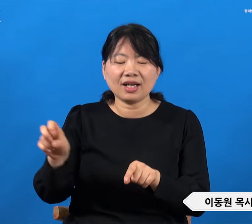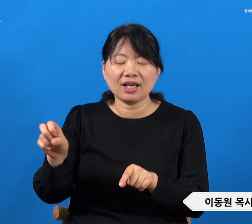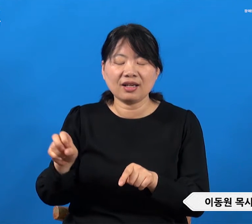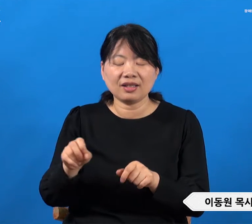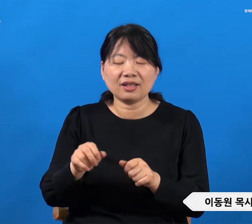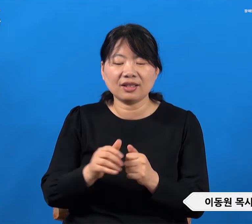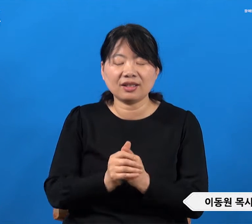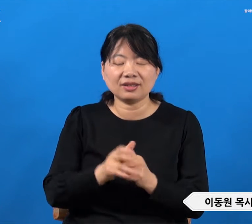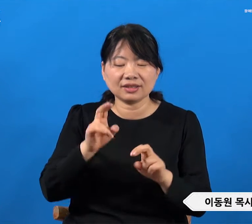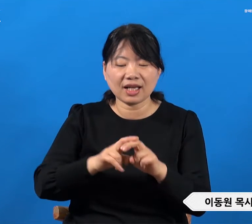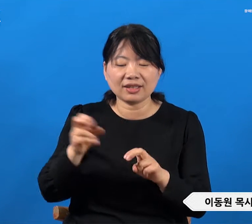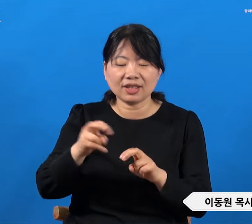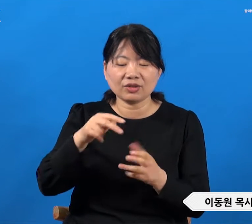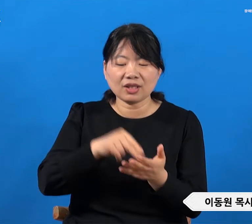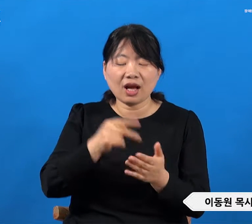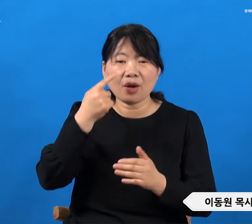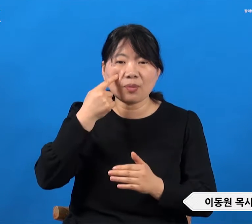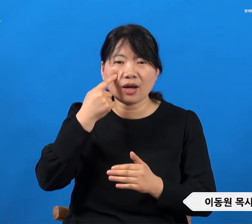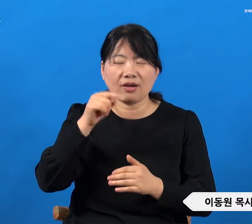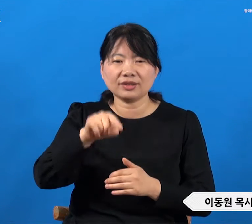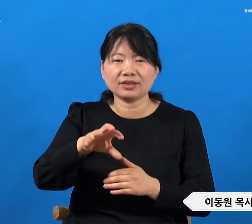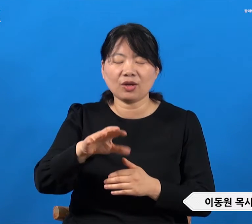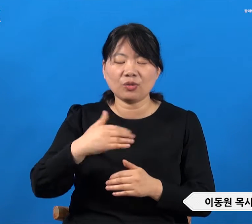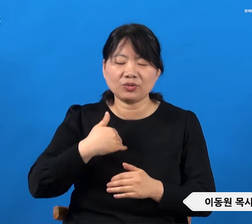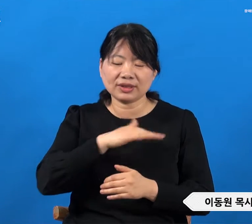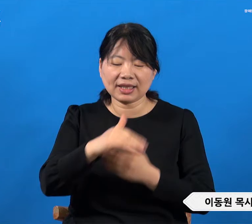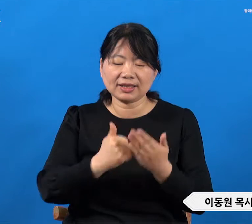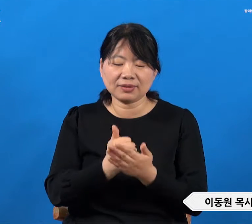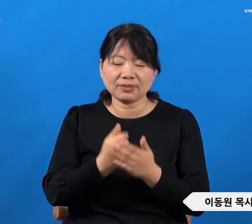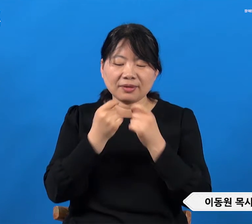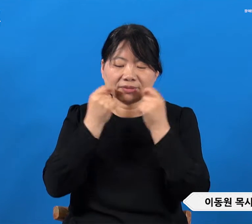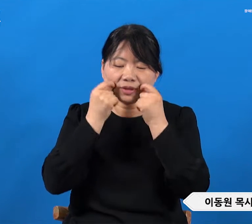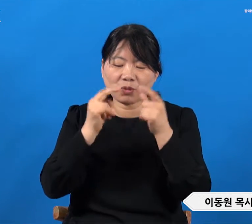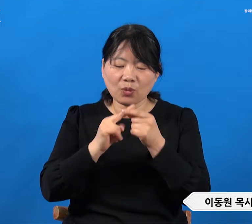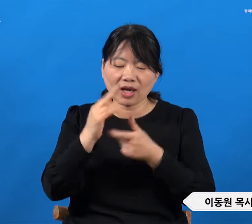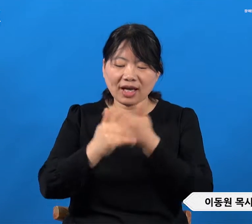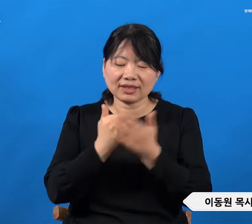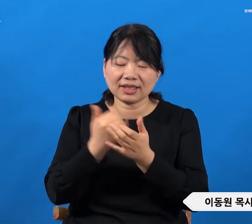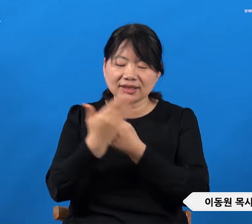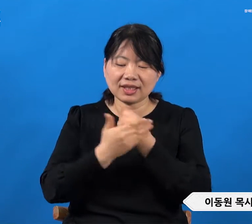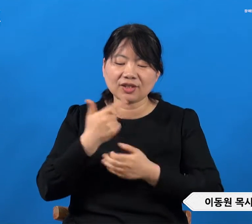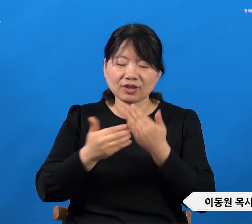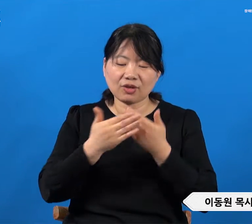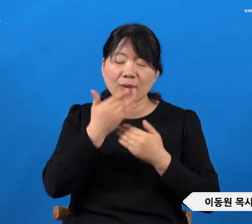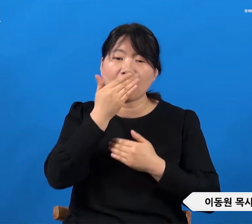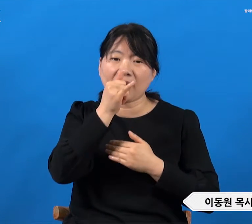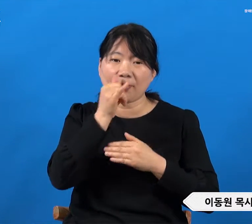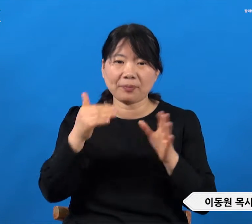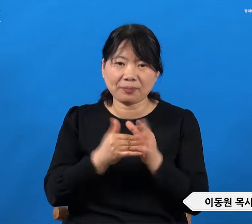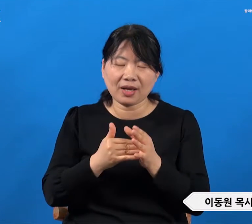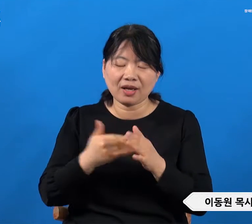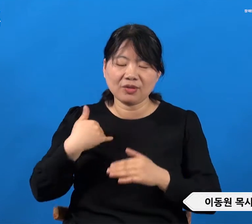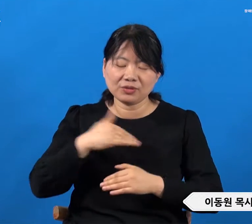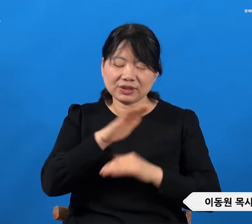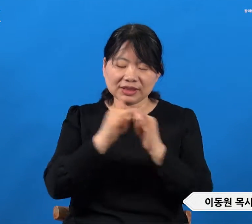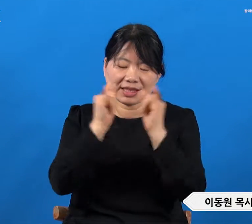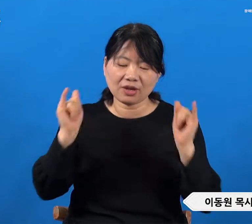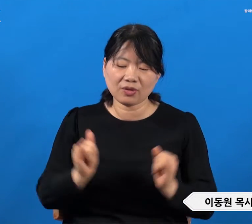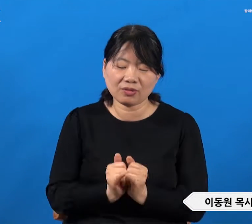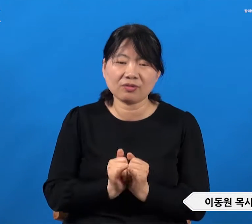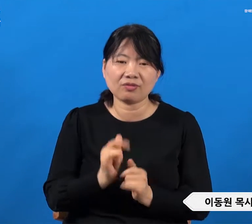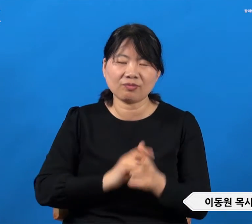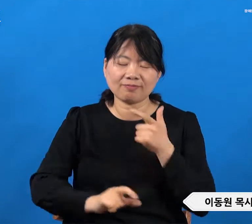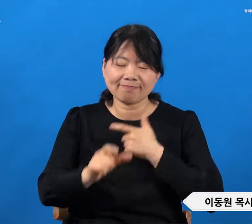자주 서보십시오. 거기서 우리는 하나님의 미소와 하나님의 은혜를 경험하게 될 것입니다. 우리